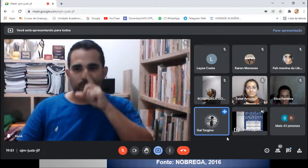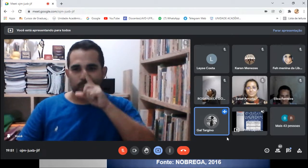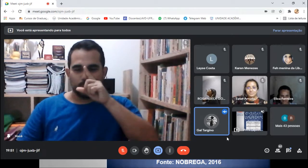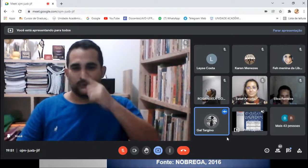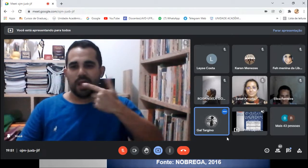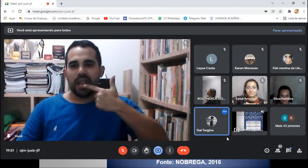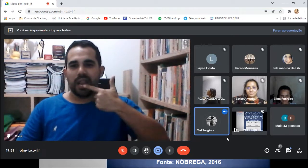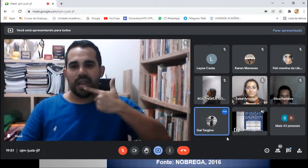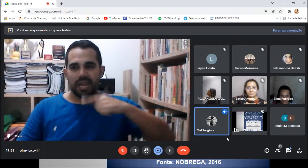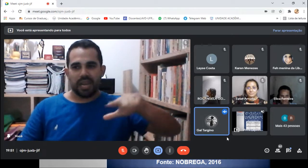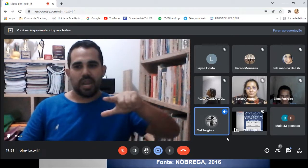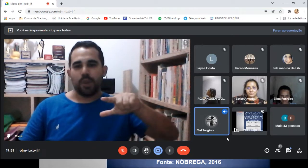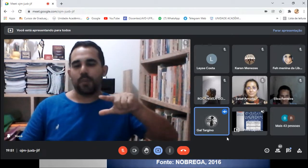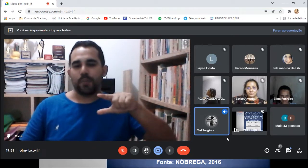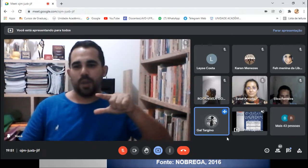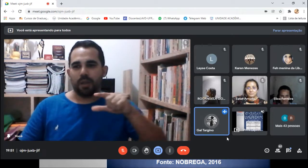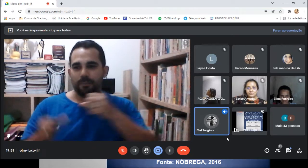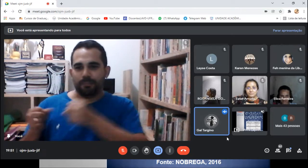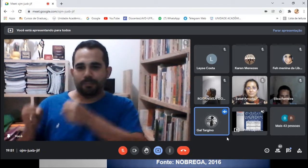né? É perigoso,